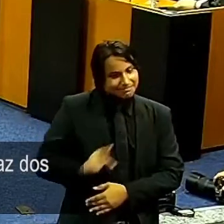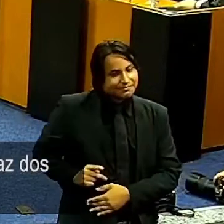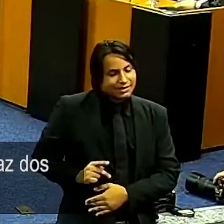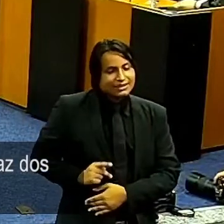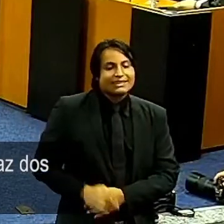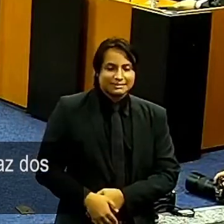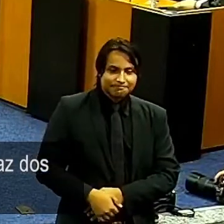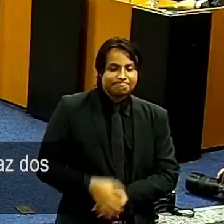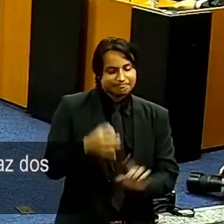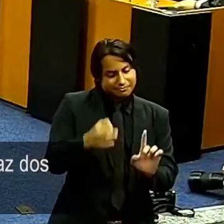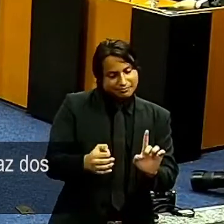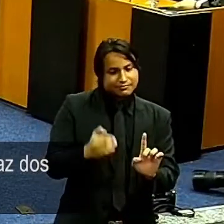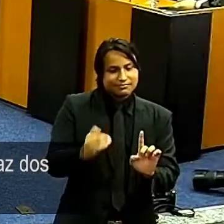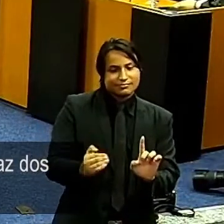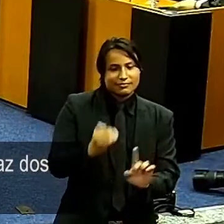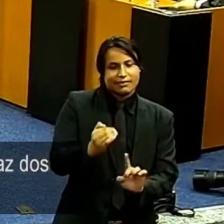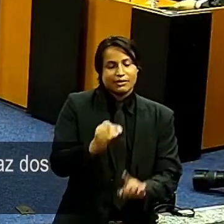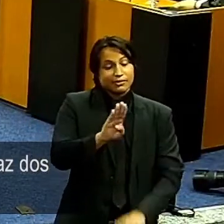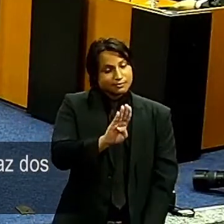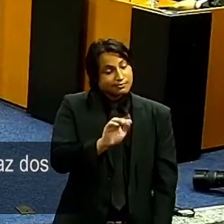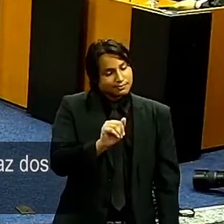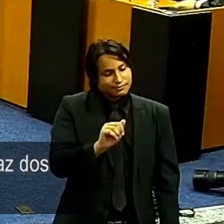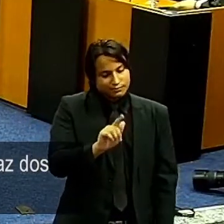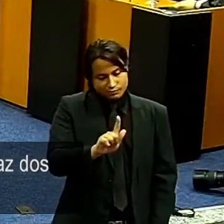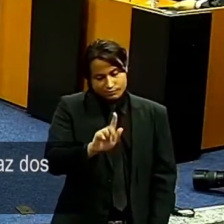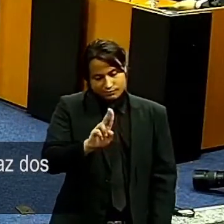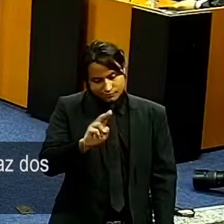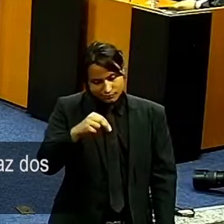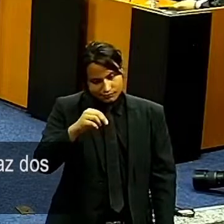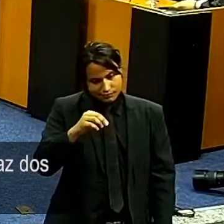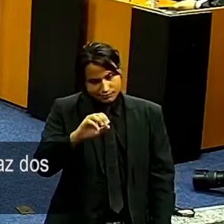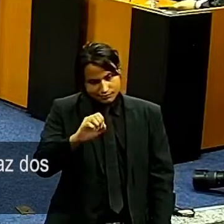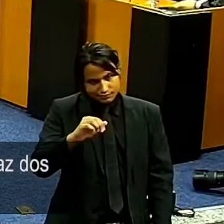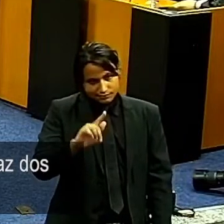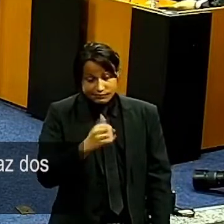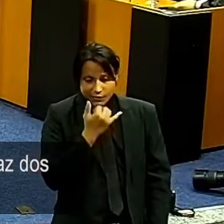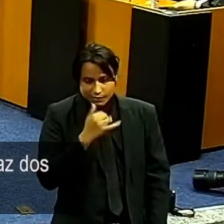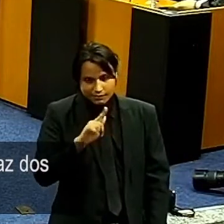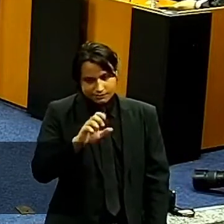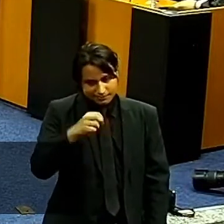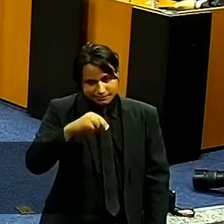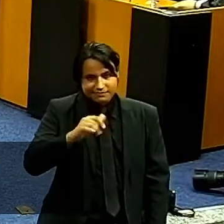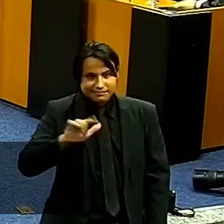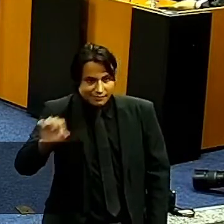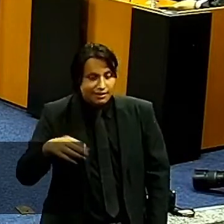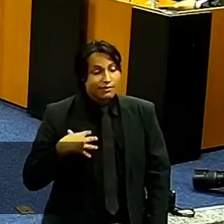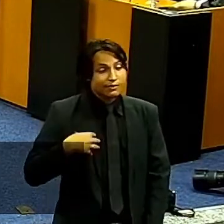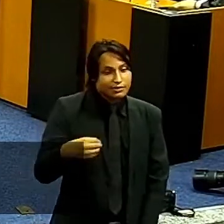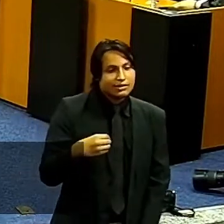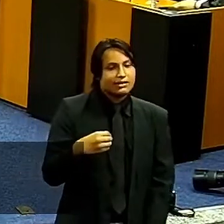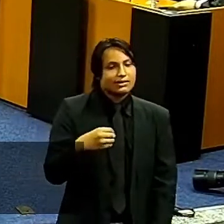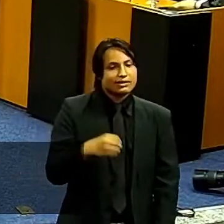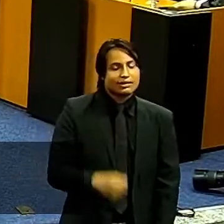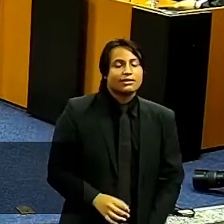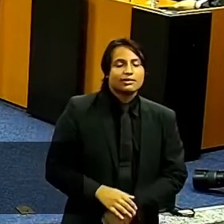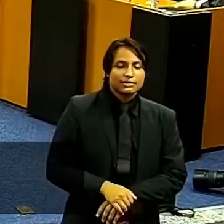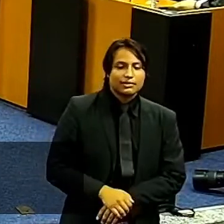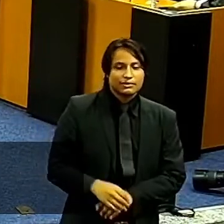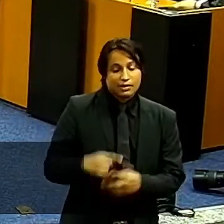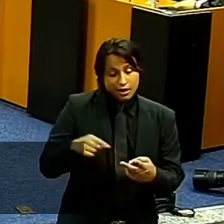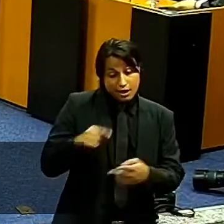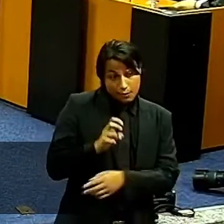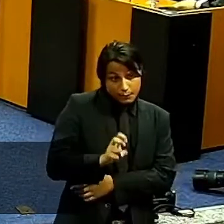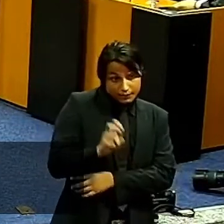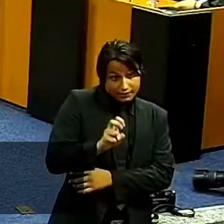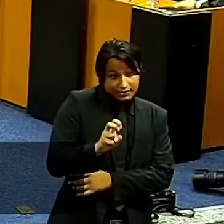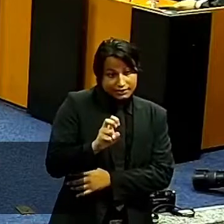Desembargador Gonçalo filho de José Gonçalo de Souza e dona n Teixeira de Souza era o quinto filho na